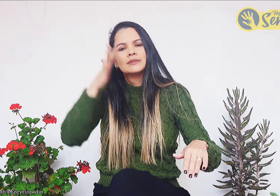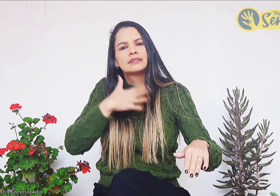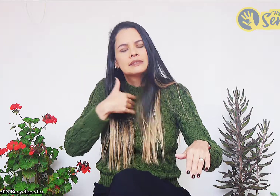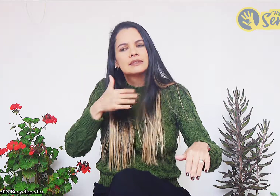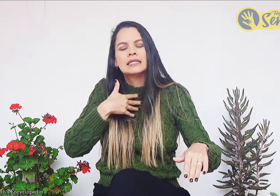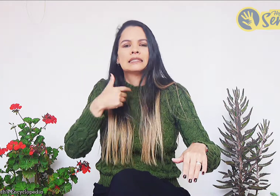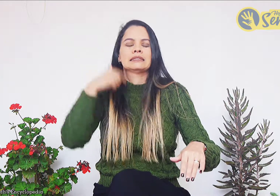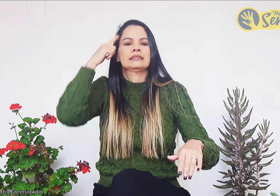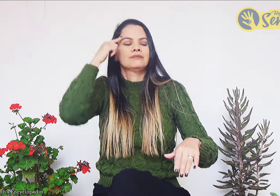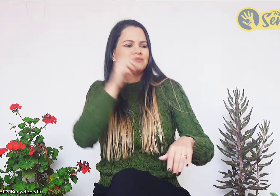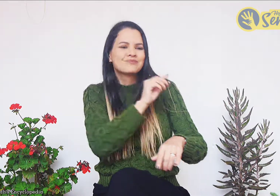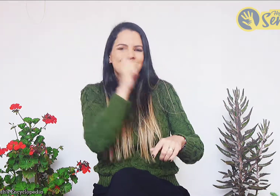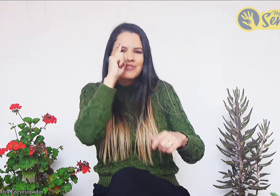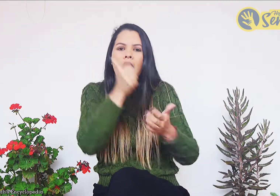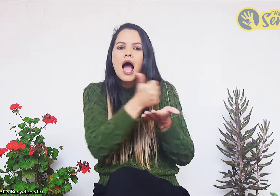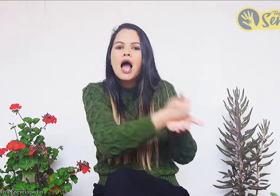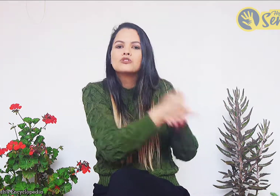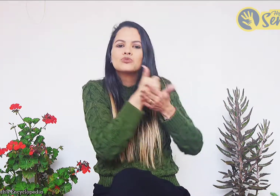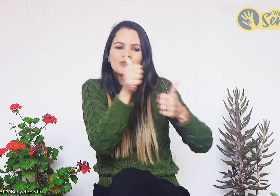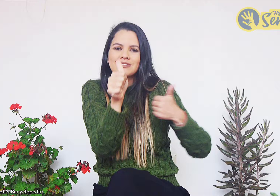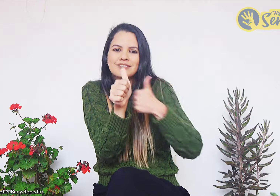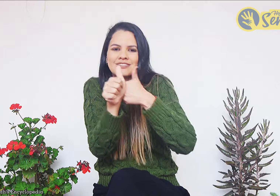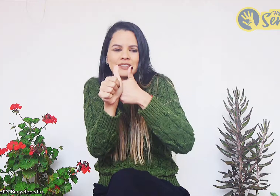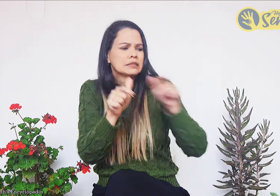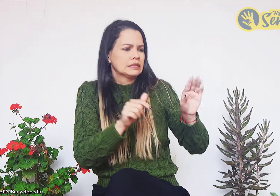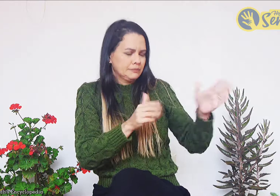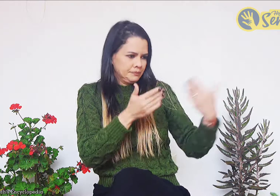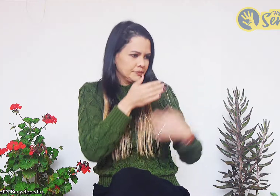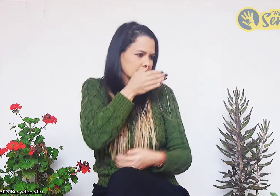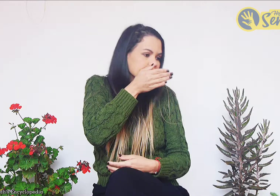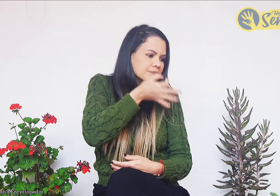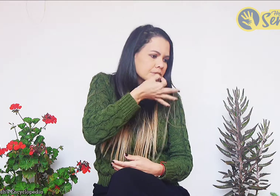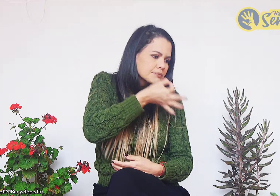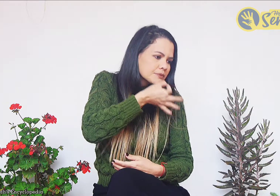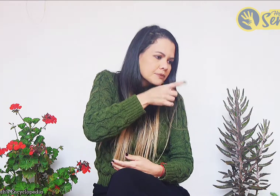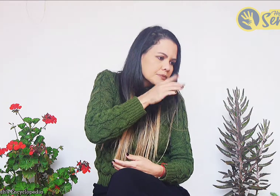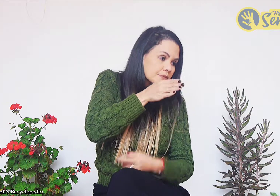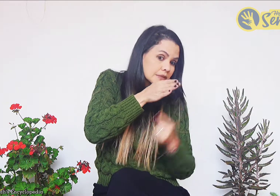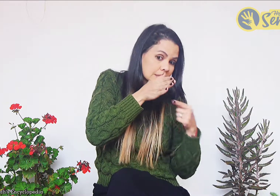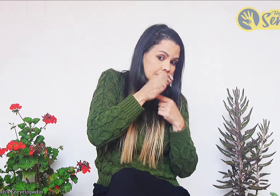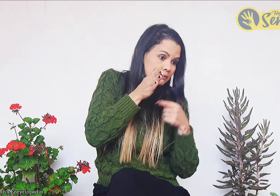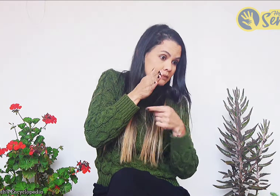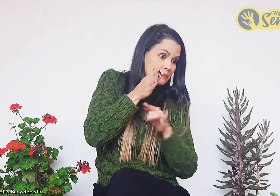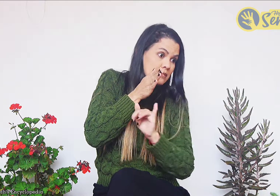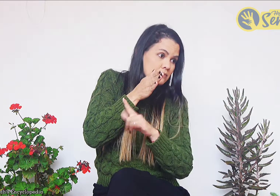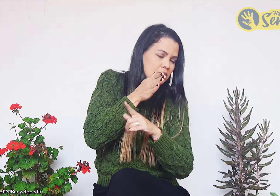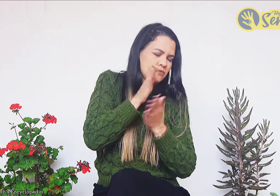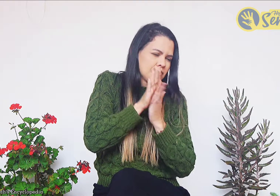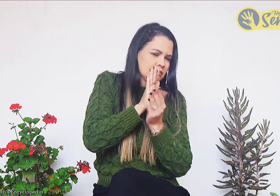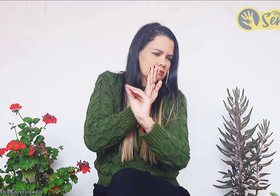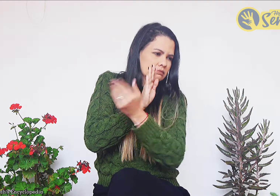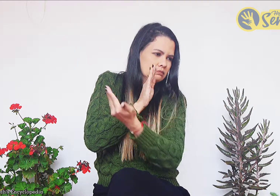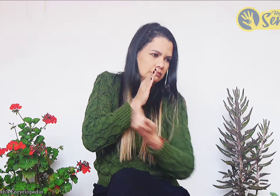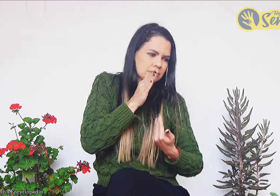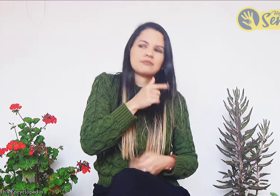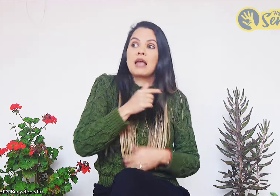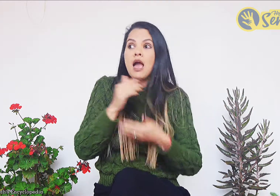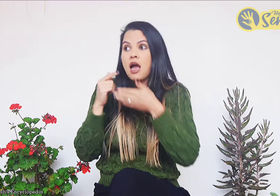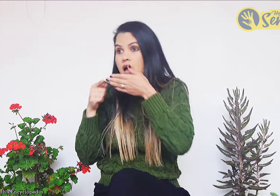la prohibición, así que habló con su asistente y le explicó que quería comunicarse con estas personas sordas, que por favor la